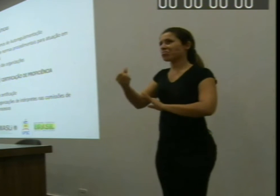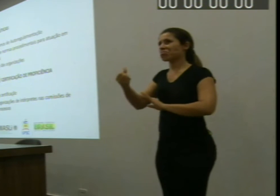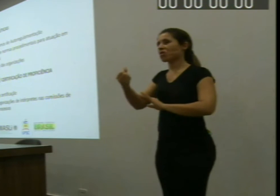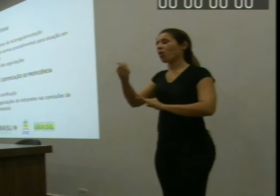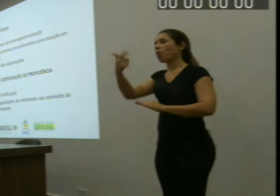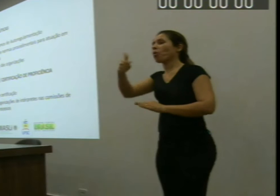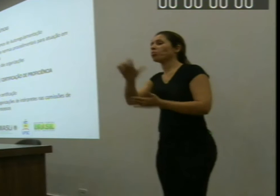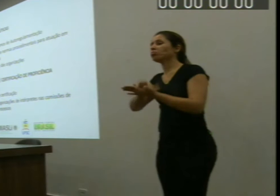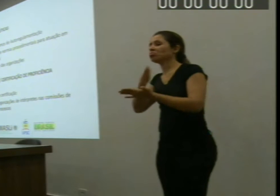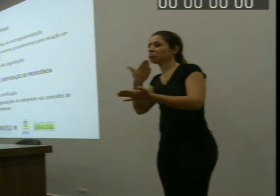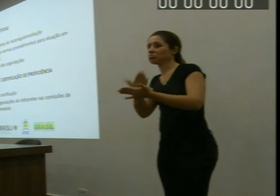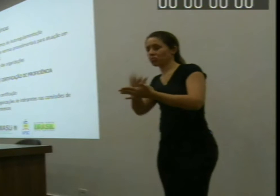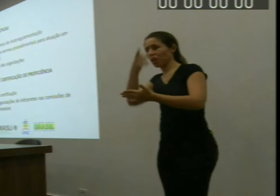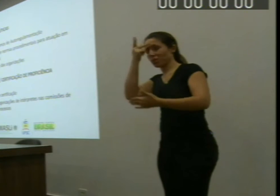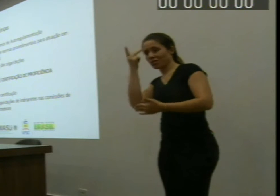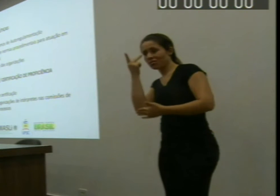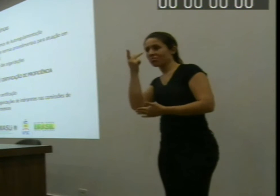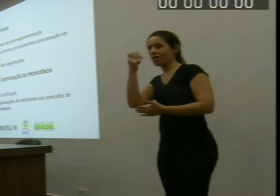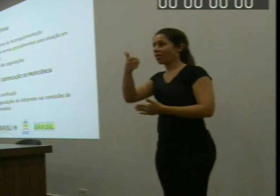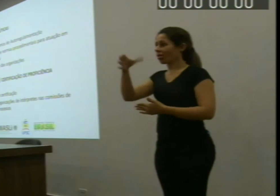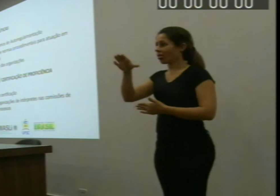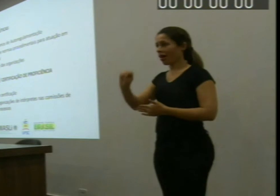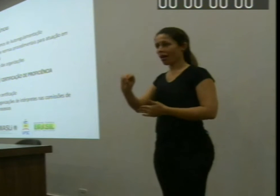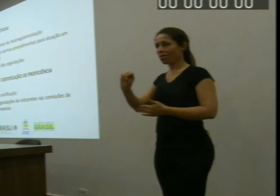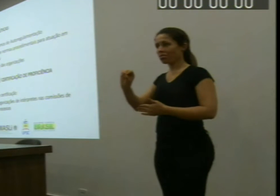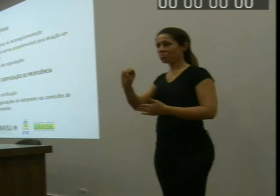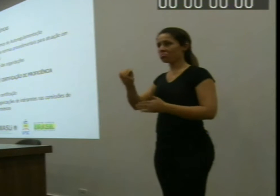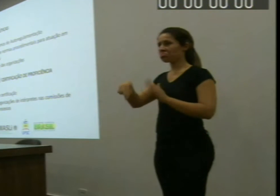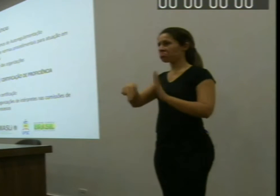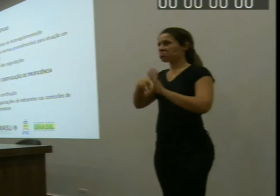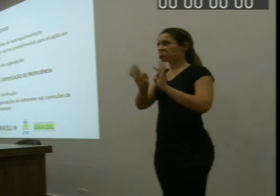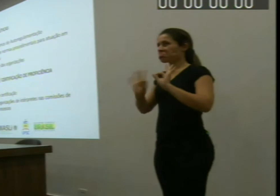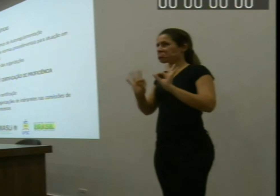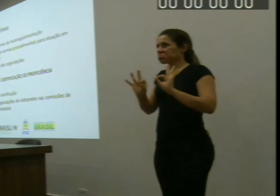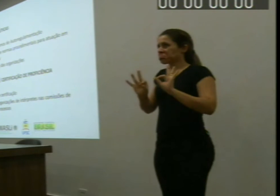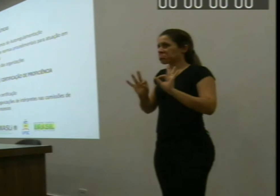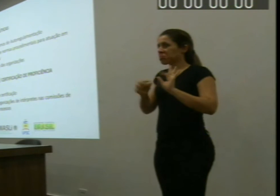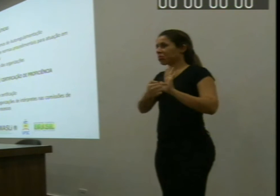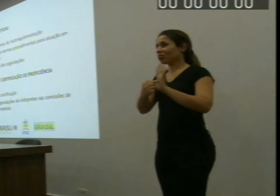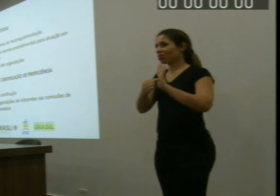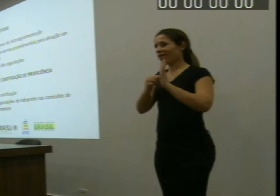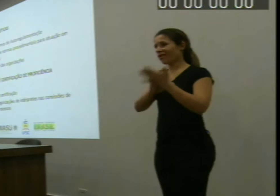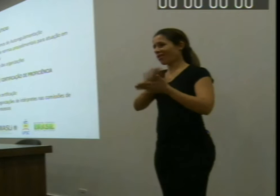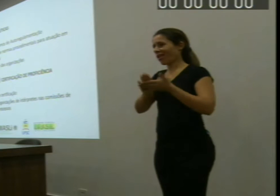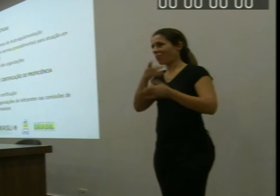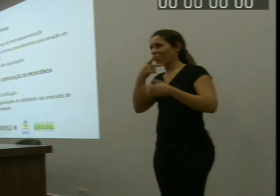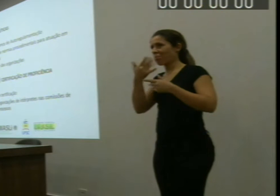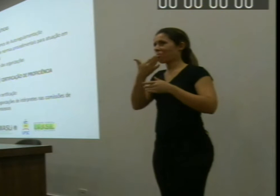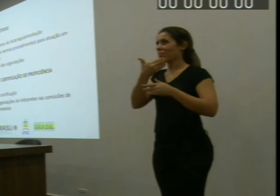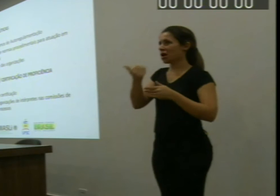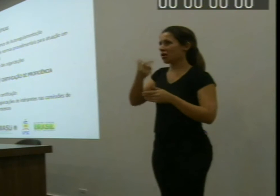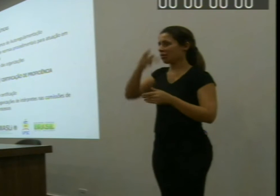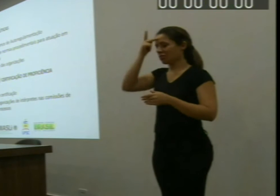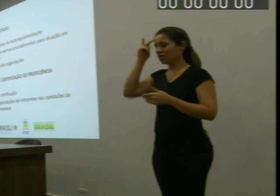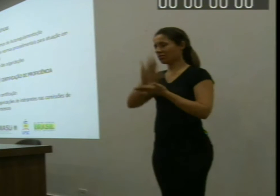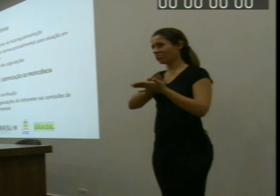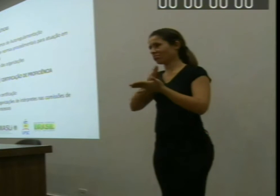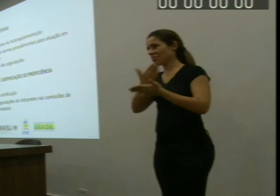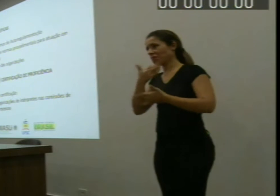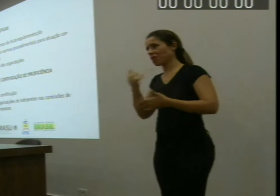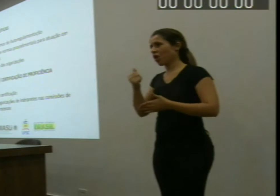concurso numa disputa de emprego não teria como dizer quem é melhor do que o outro o ambos tê os mesmos